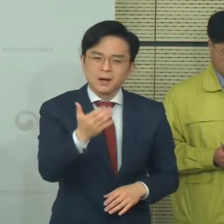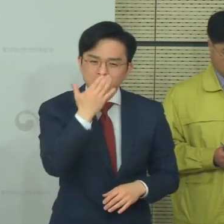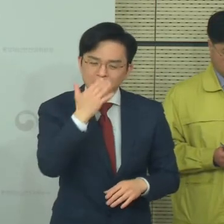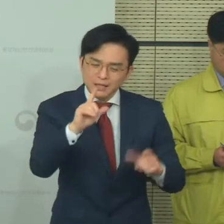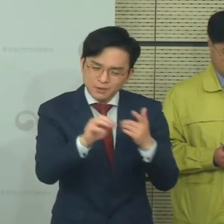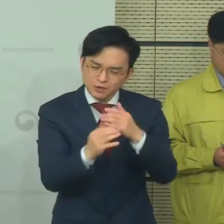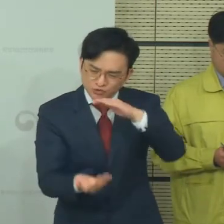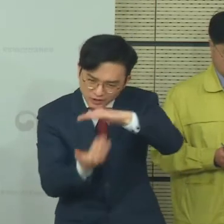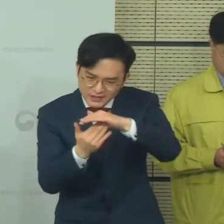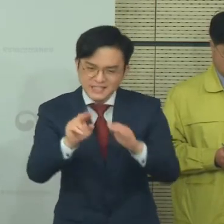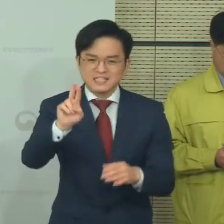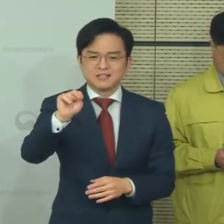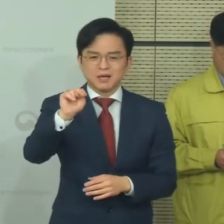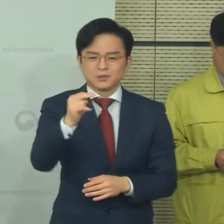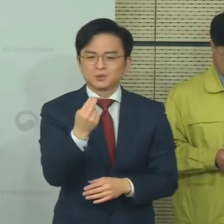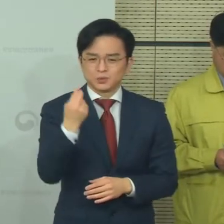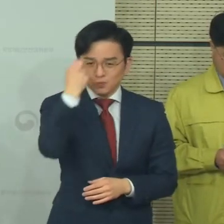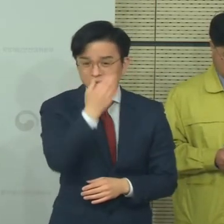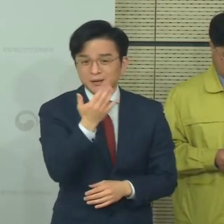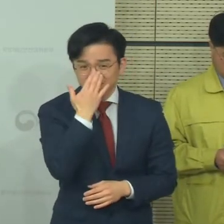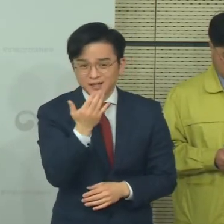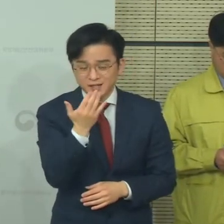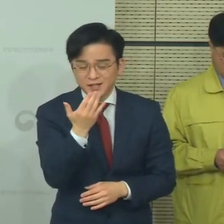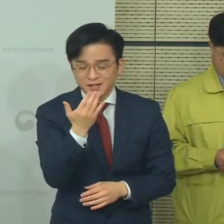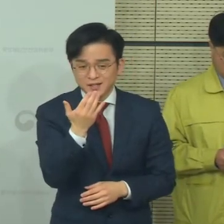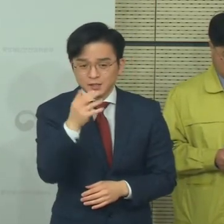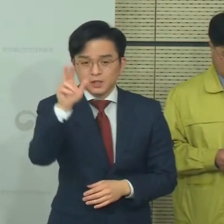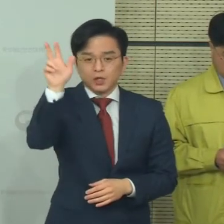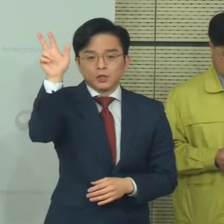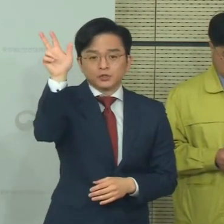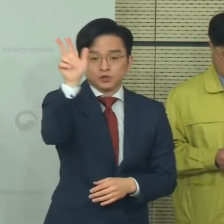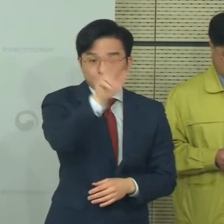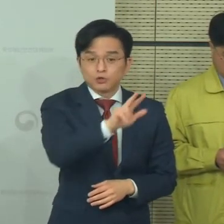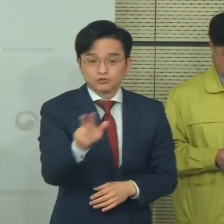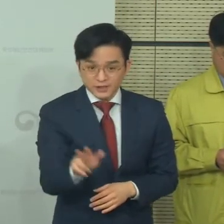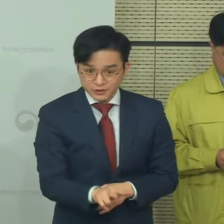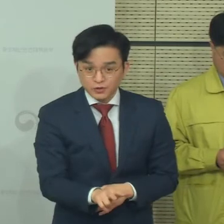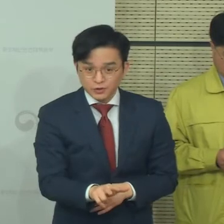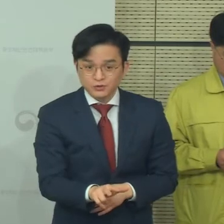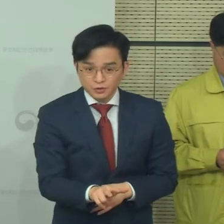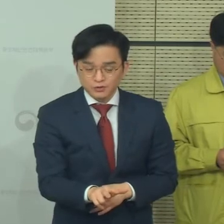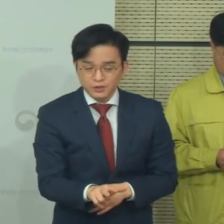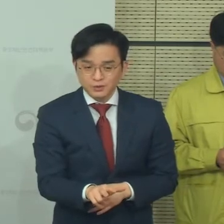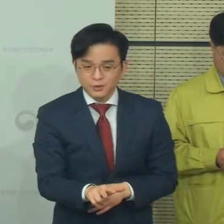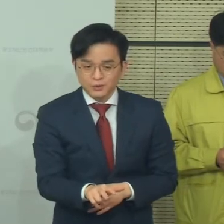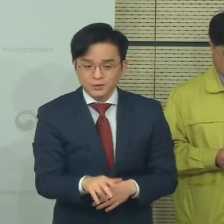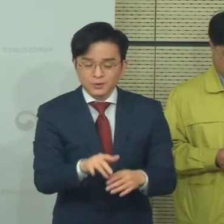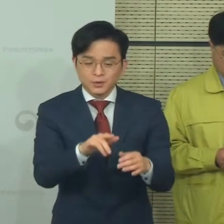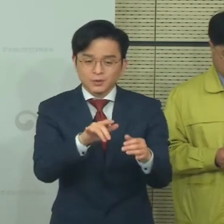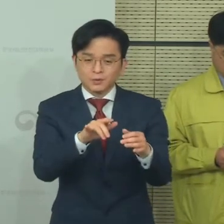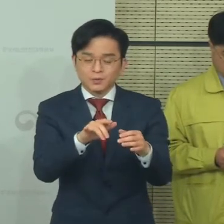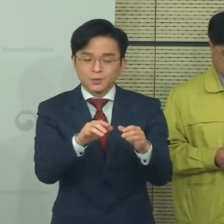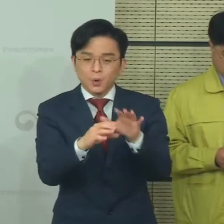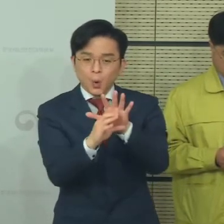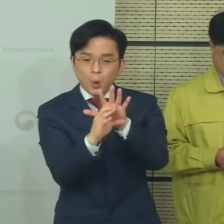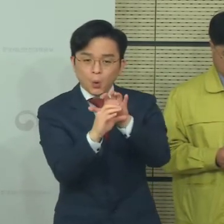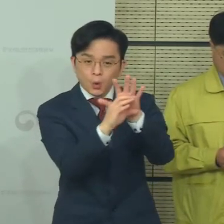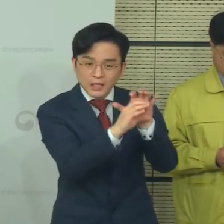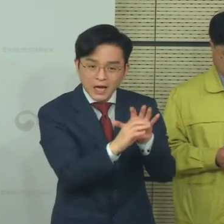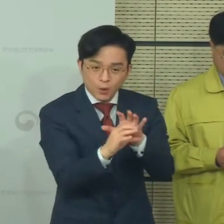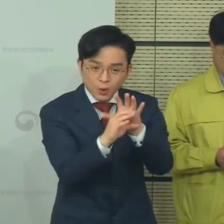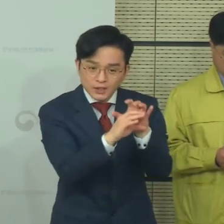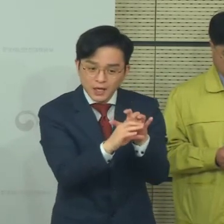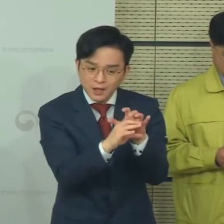건 정도를 하루에 검사할 수 있습니다. 그중에서 지금 전국에서 코로나19로 의심되는 환자분들, 그 다음에 또 이번처럼